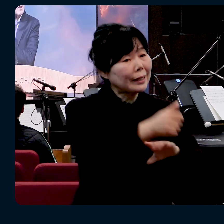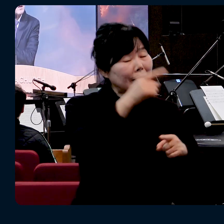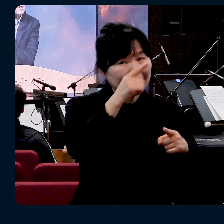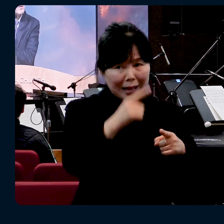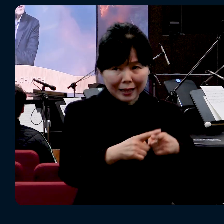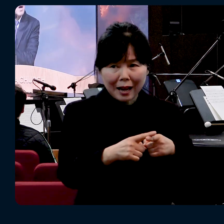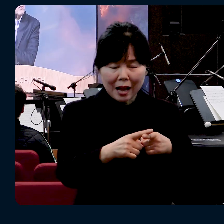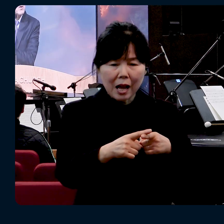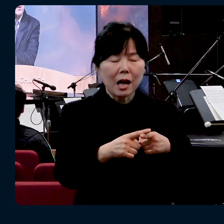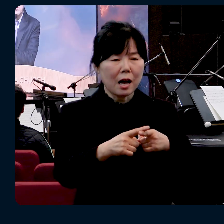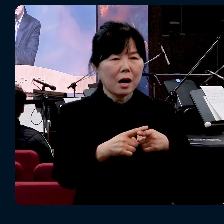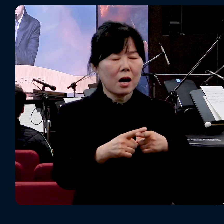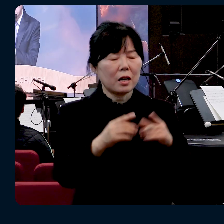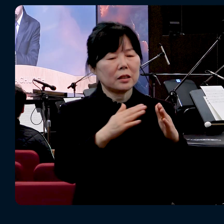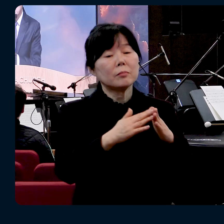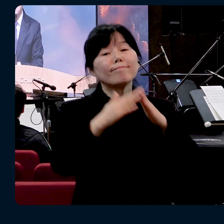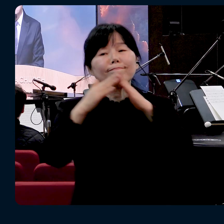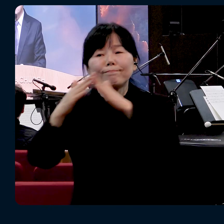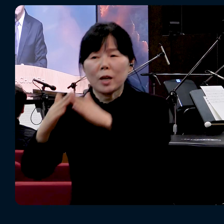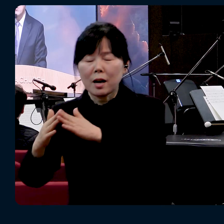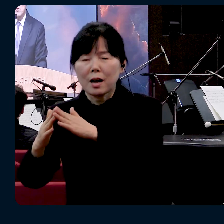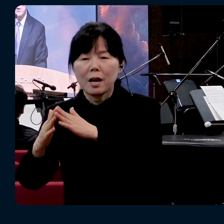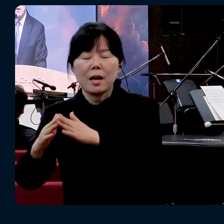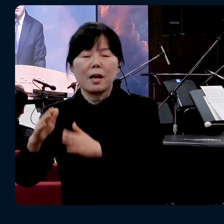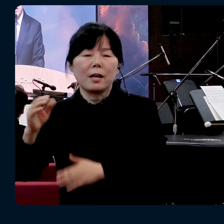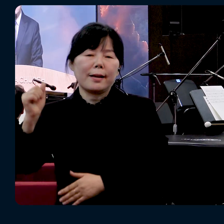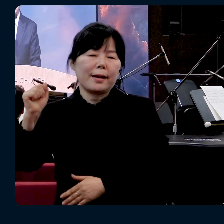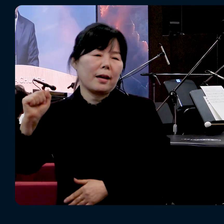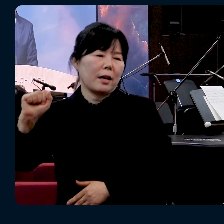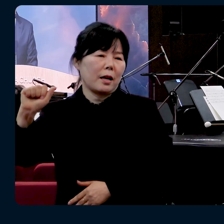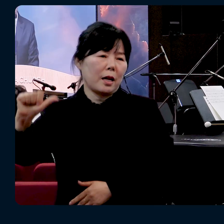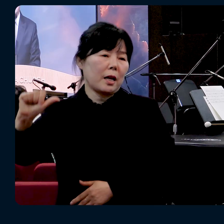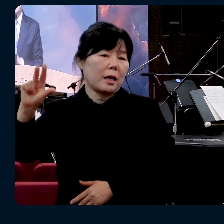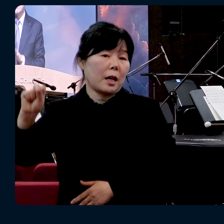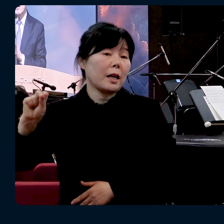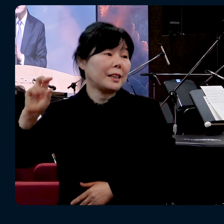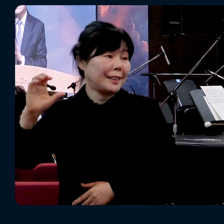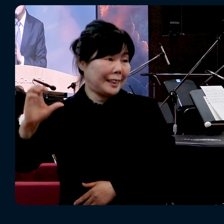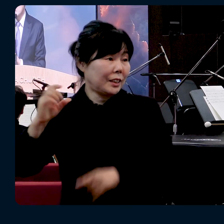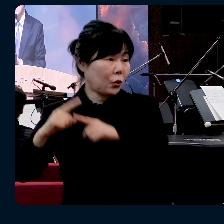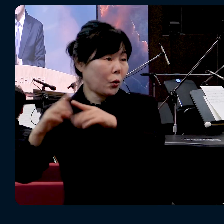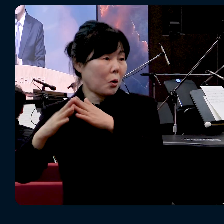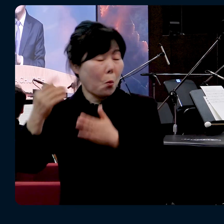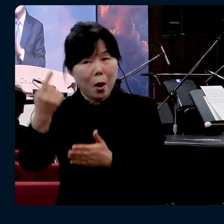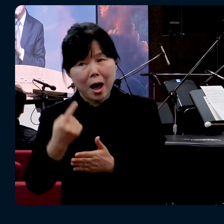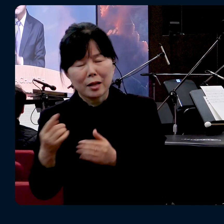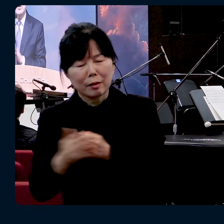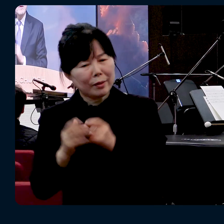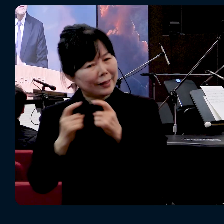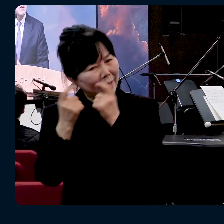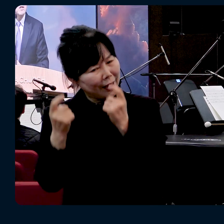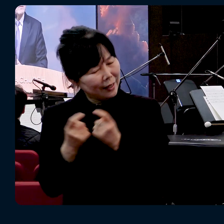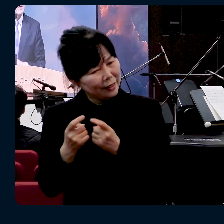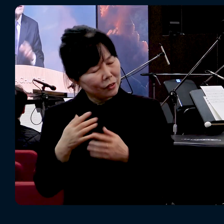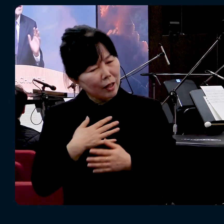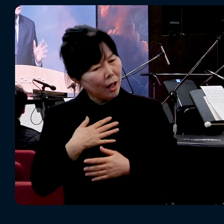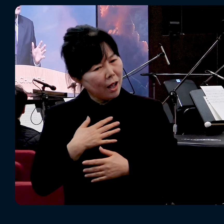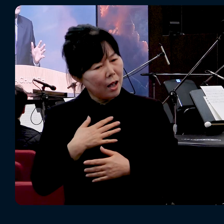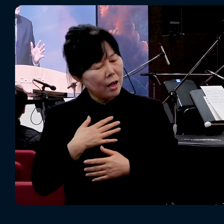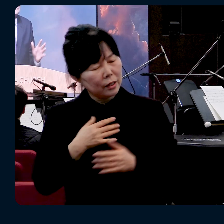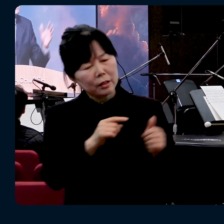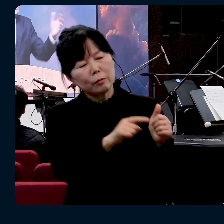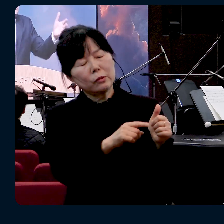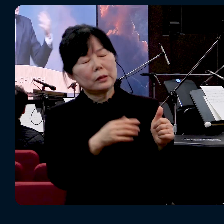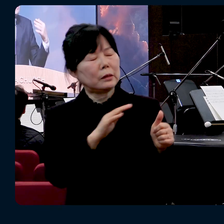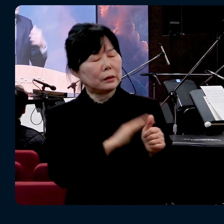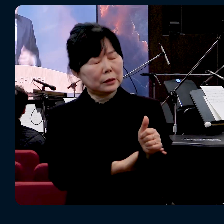섬기시다가 몇 년 전에 집을 이사하면서 ANC로 오셨기 때문에 제가 그분을 개인적으로 잘 몰라요. 뭐 매주 예배는